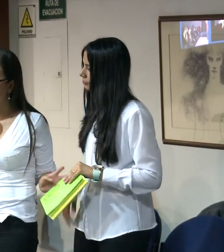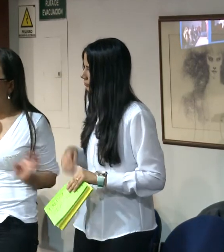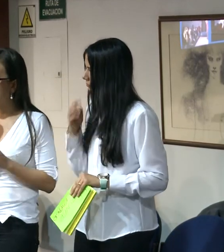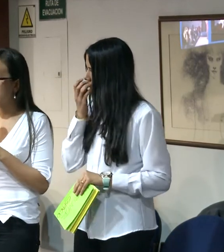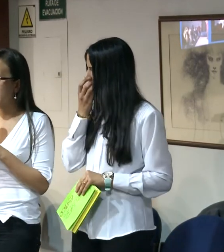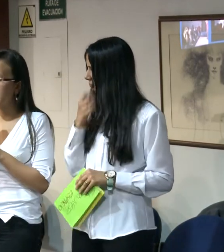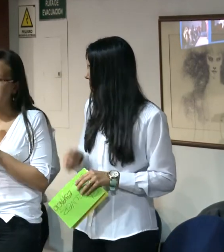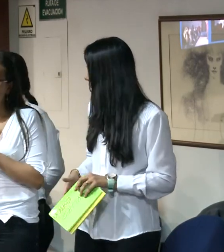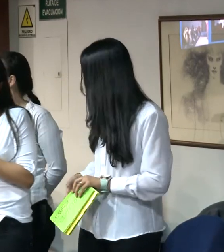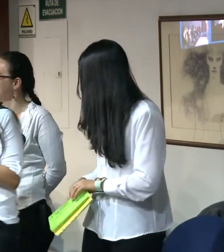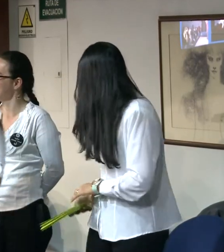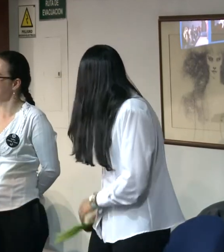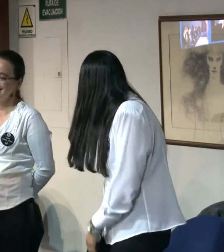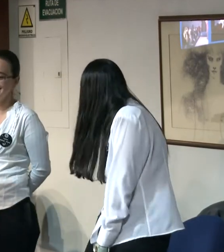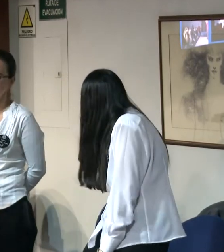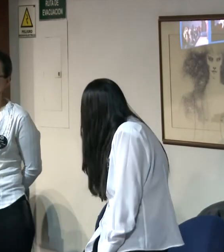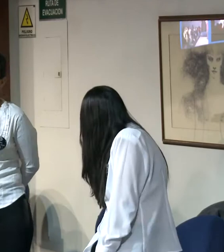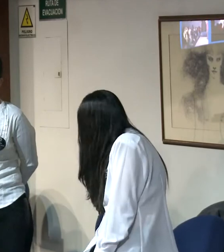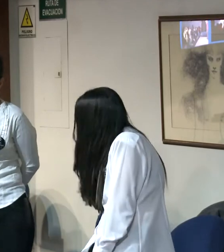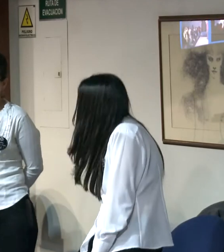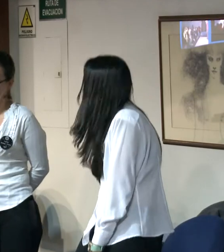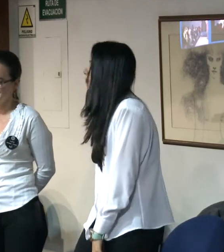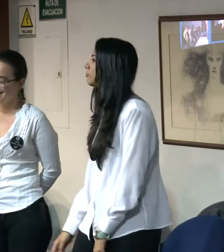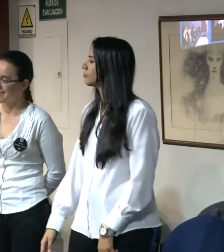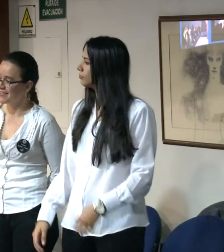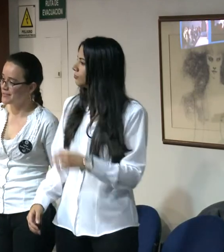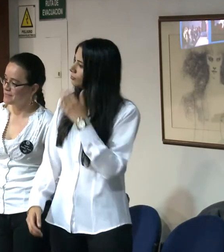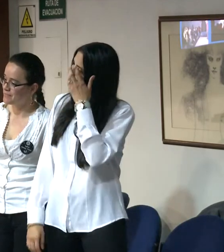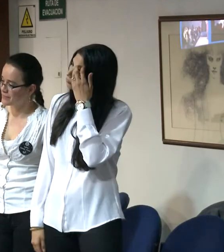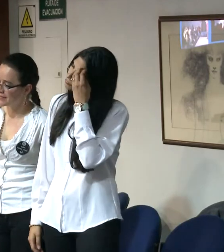Bueno, uno de los ejemplos que vemos acá en la imagen